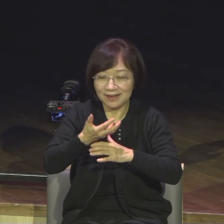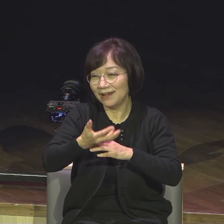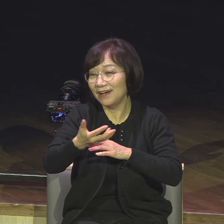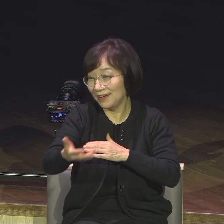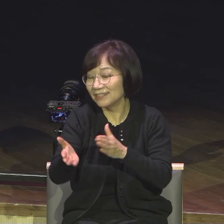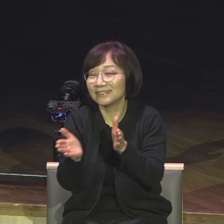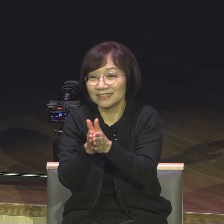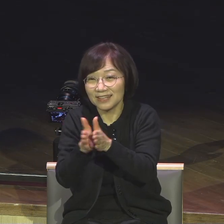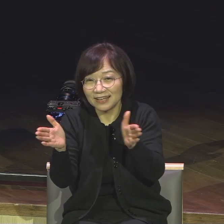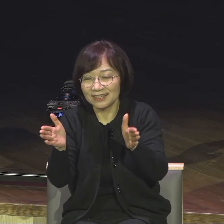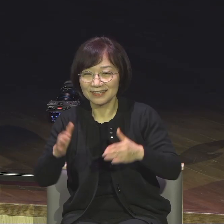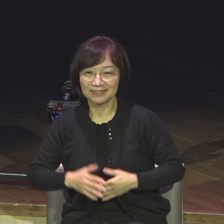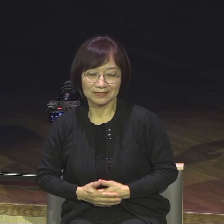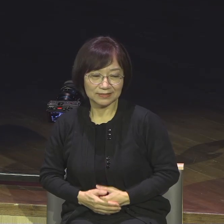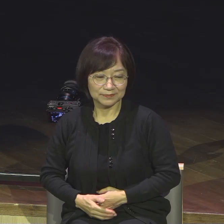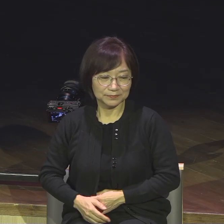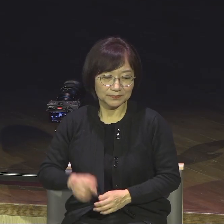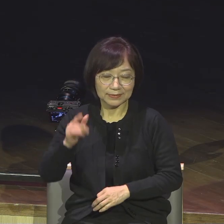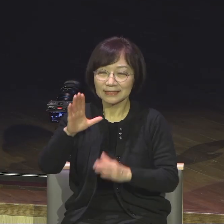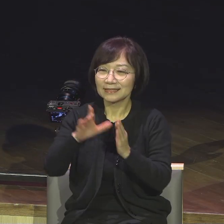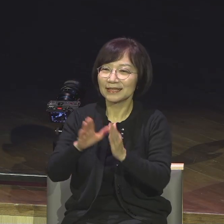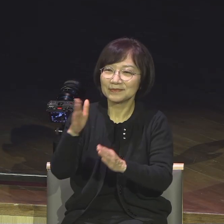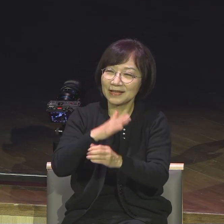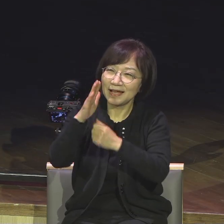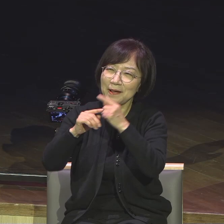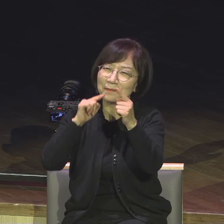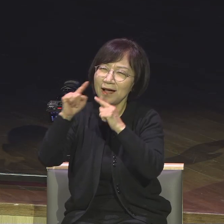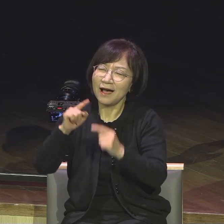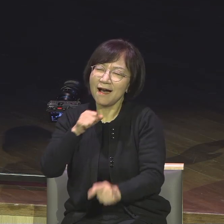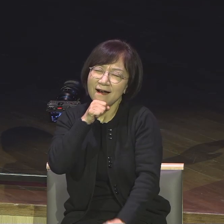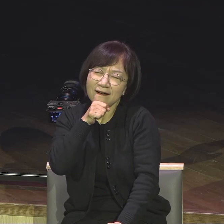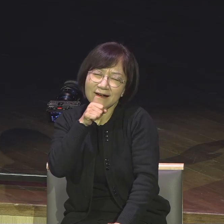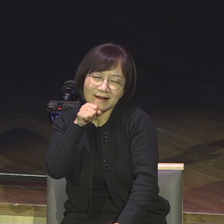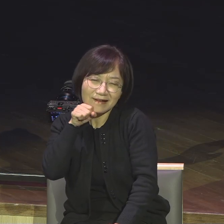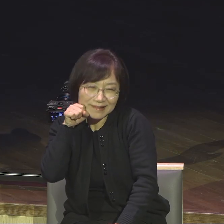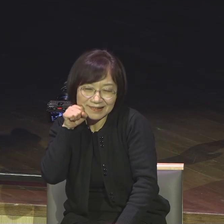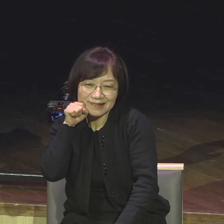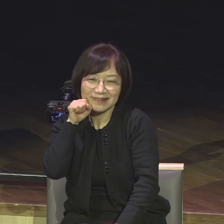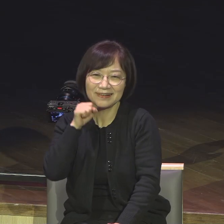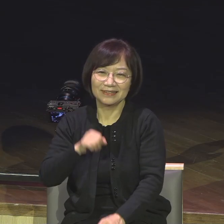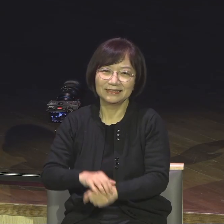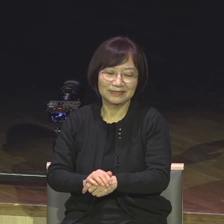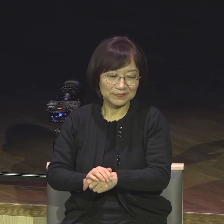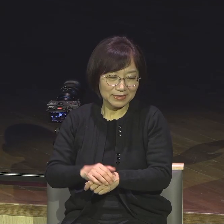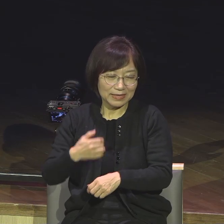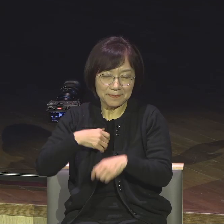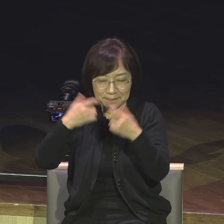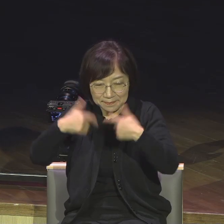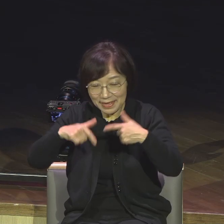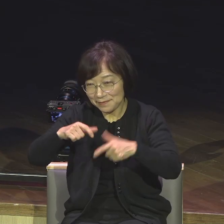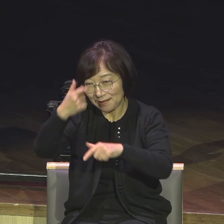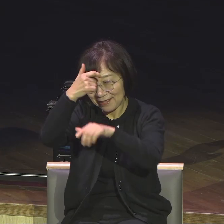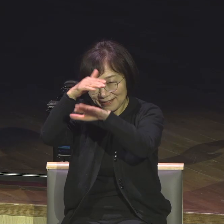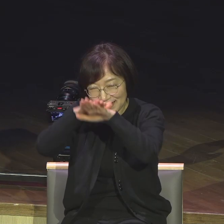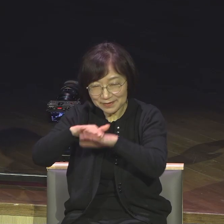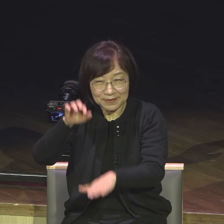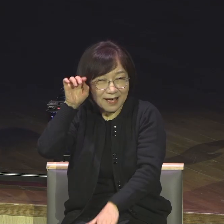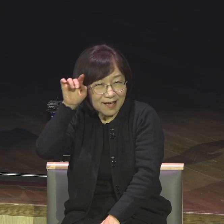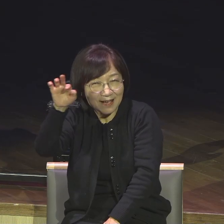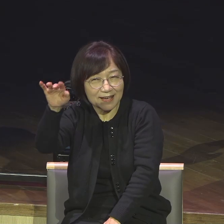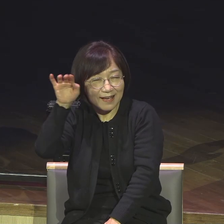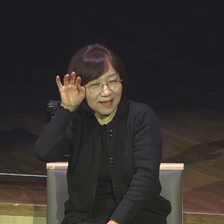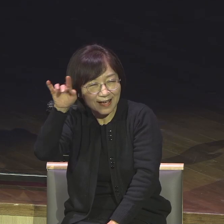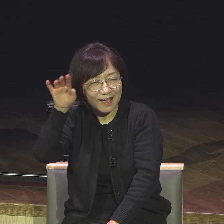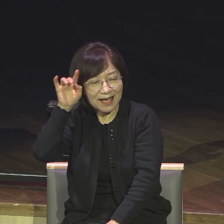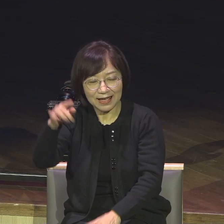그 이후로 하나님 말씀이 얼마나 달고 맛있던지 난 매일매일 예배를 사모하고 말씀과